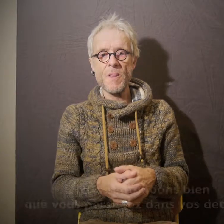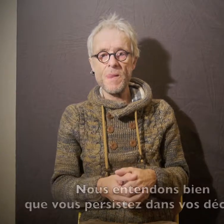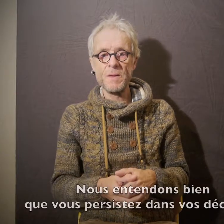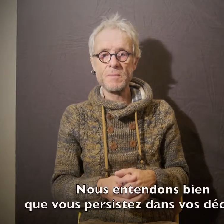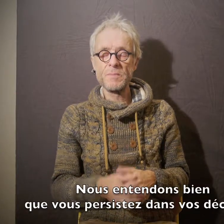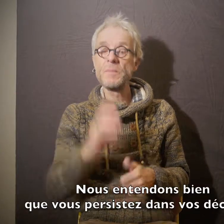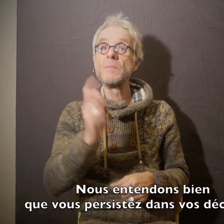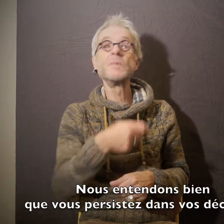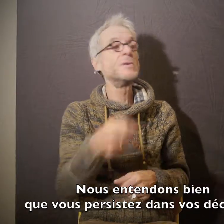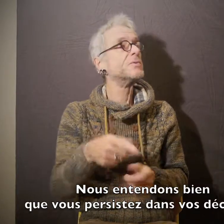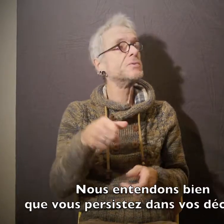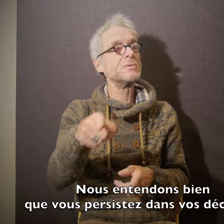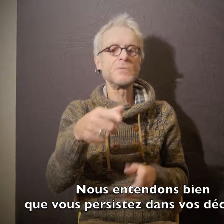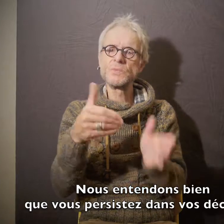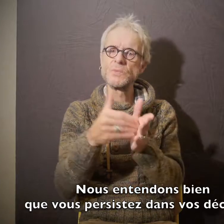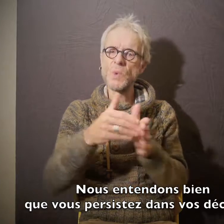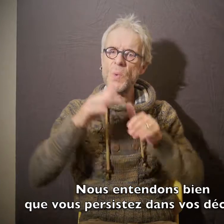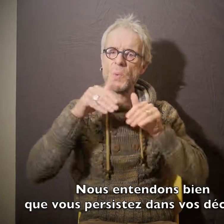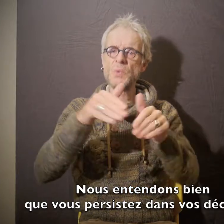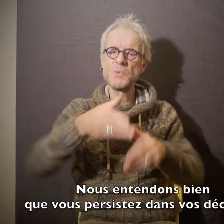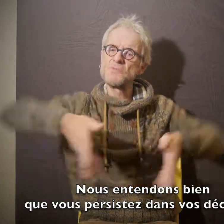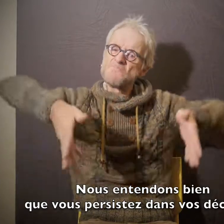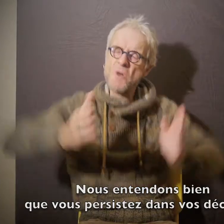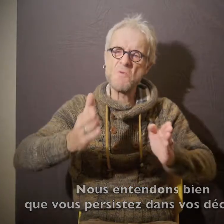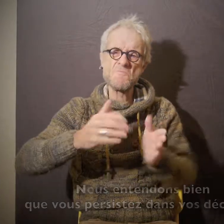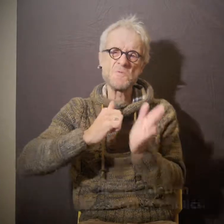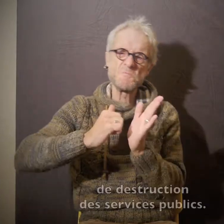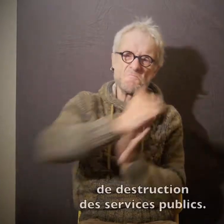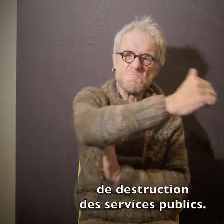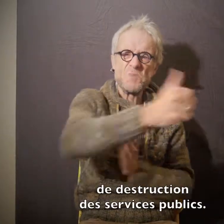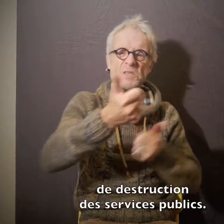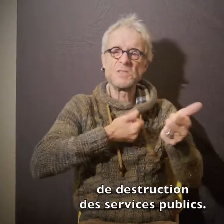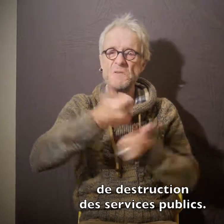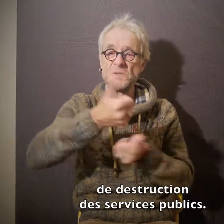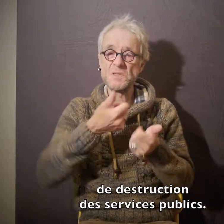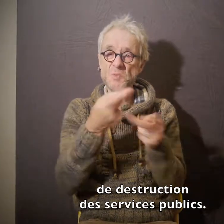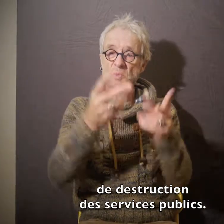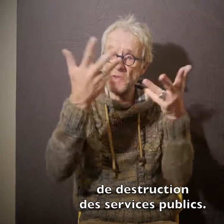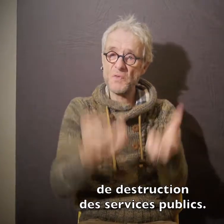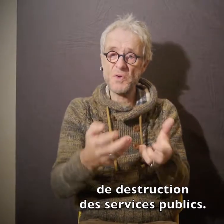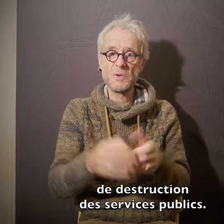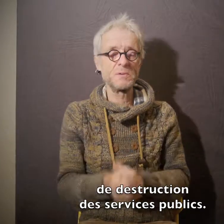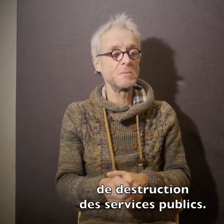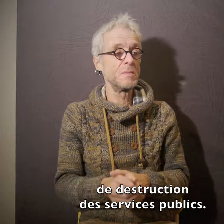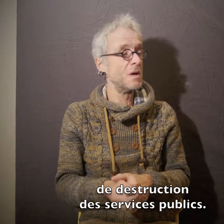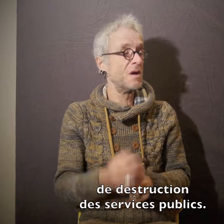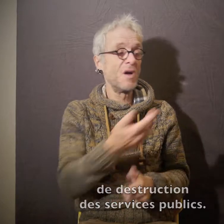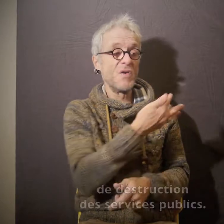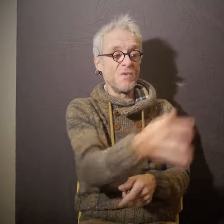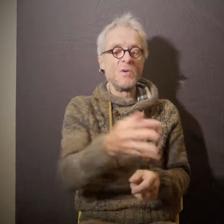Nous entendons bien que vous persistez dans vos décisions de destruction des services publics, Les citoyens de France, dans les